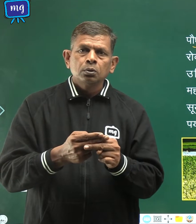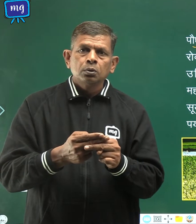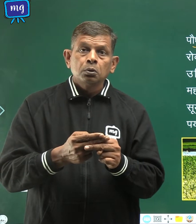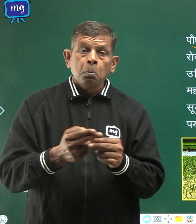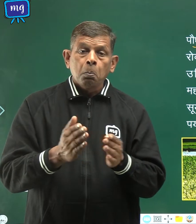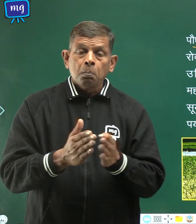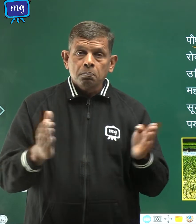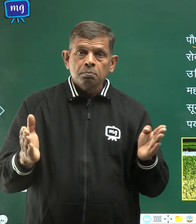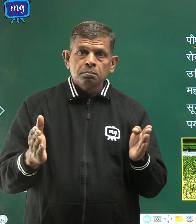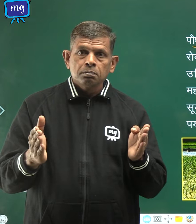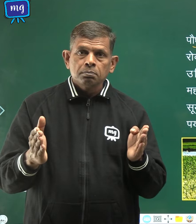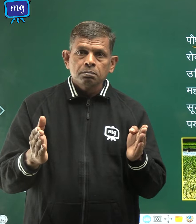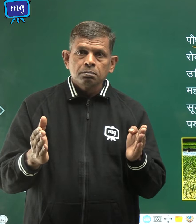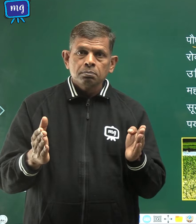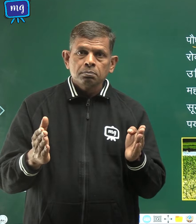अत्यधिक